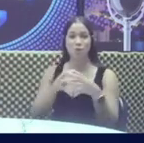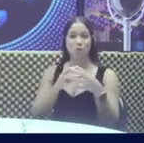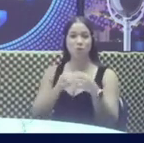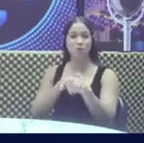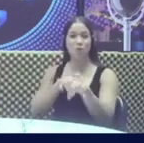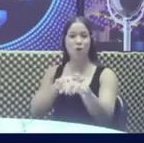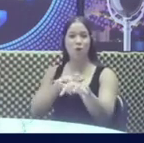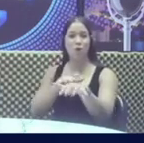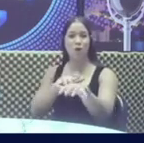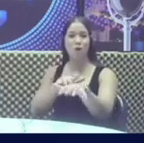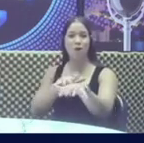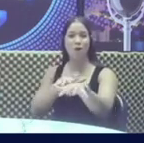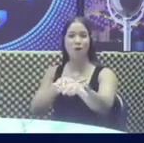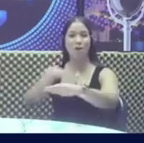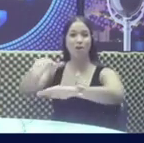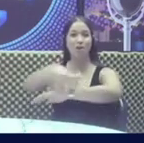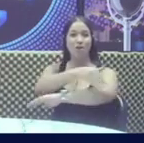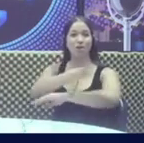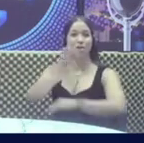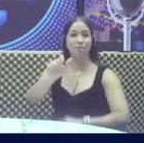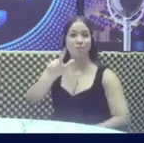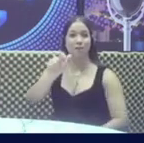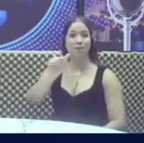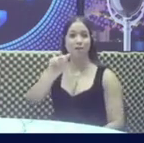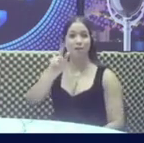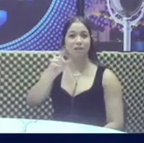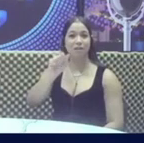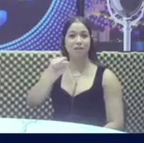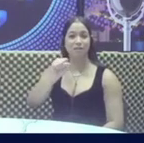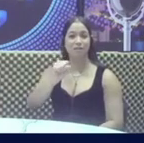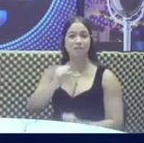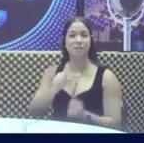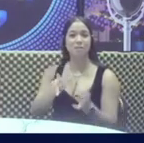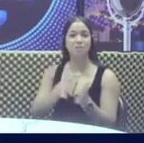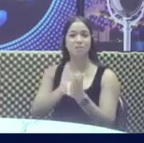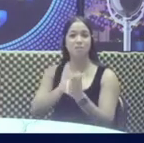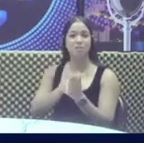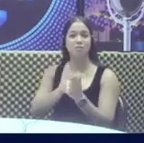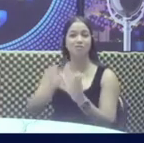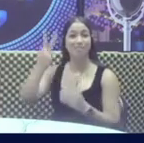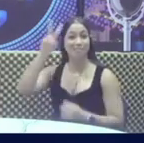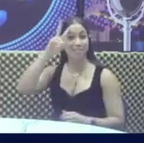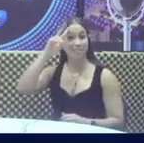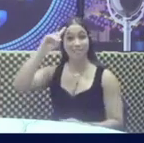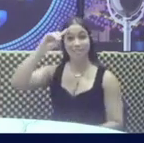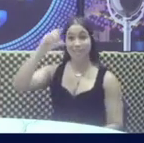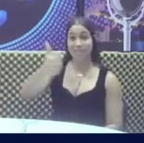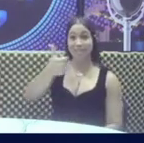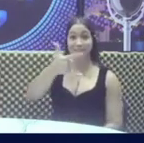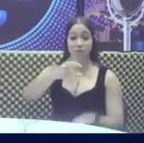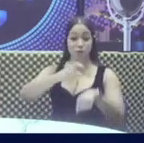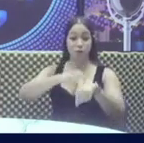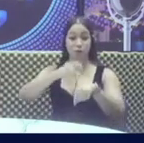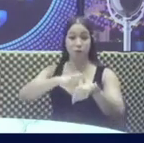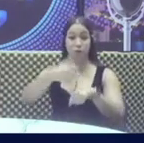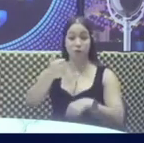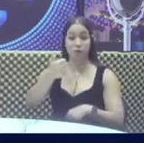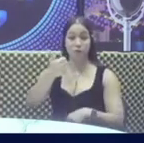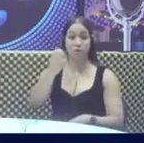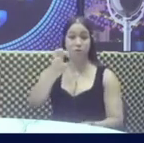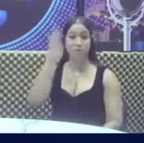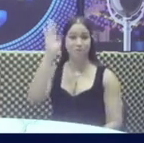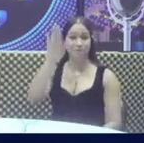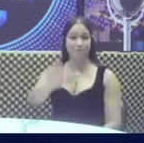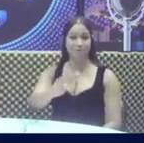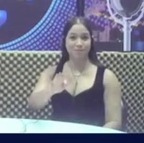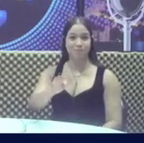entram na passarela da Avenida Balaiadas para o tradicional desfile. Na segunda-feira, dia 12, às 3 da tarde,